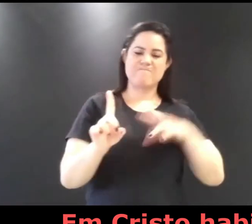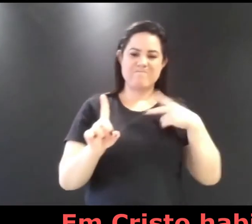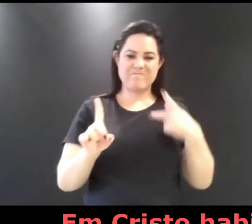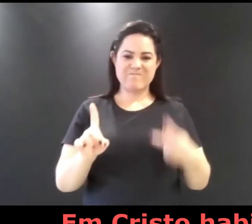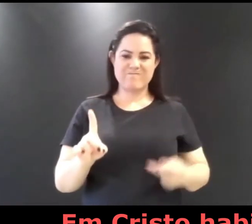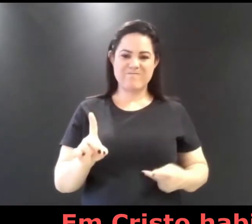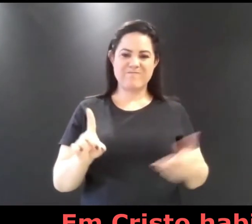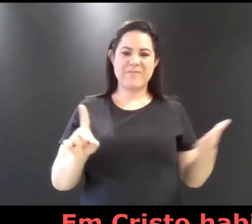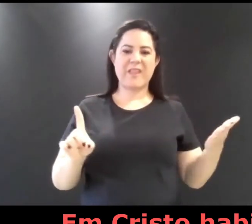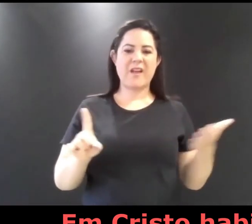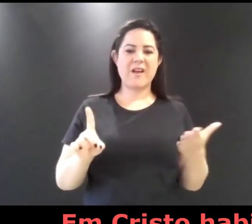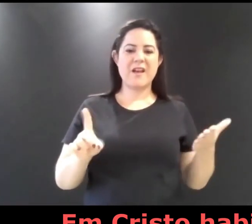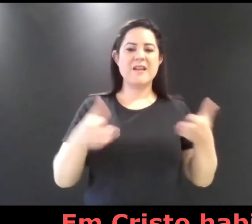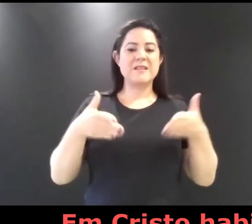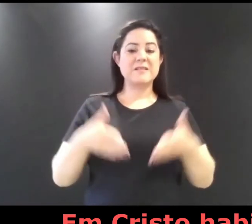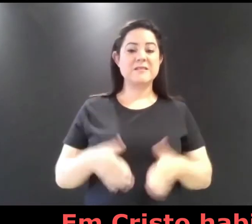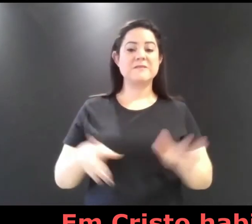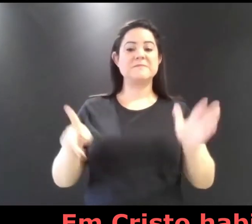nascido de mulher,